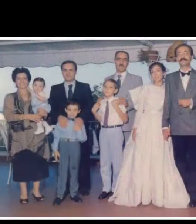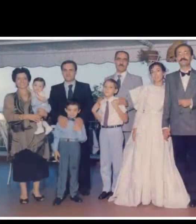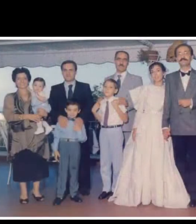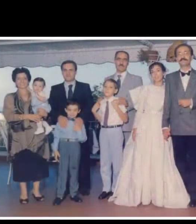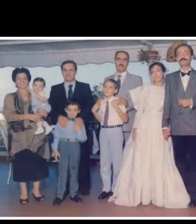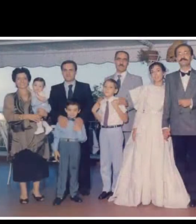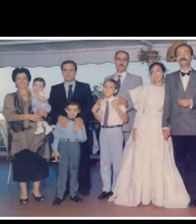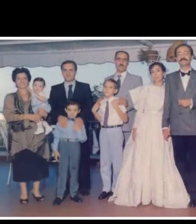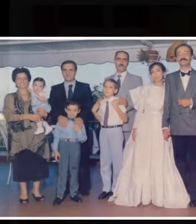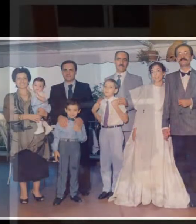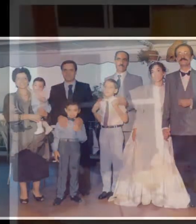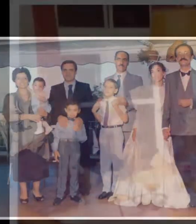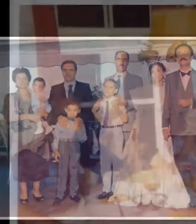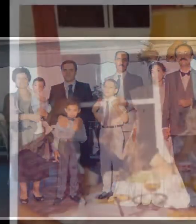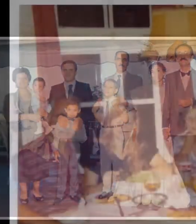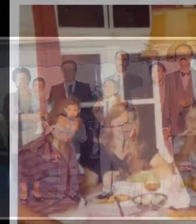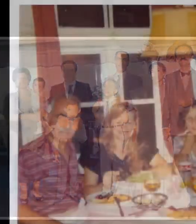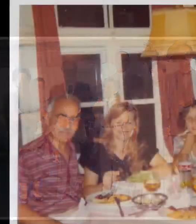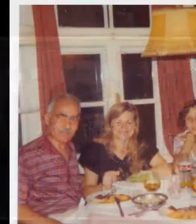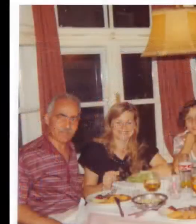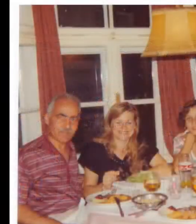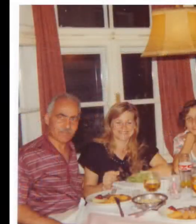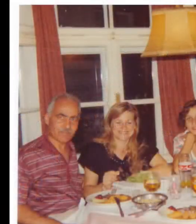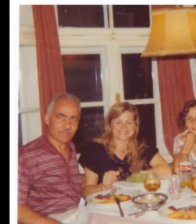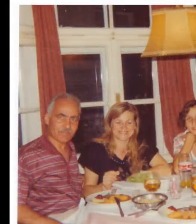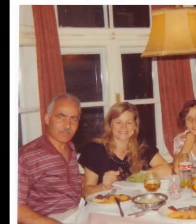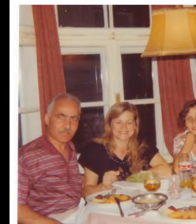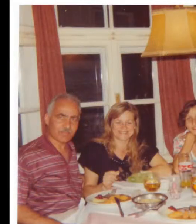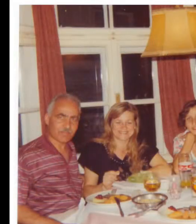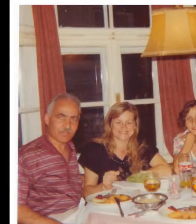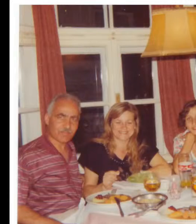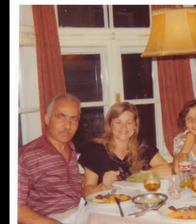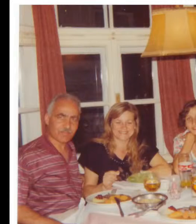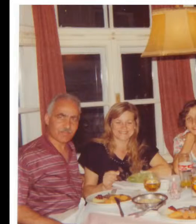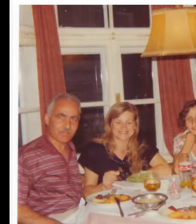meravigliosa Armonia c'è